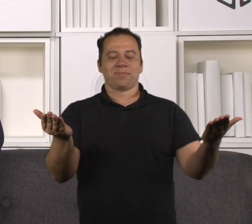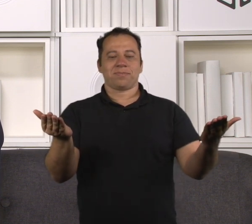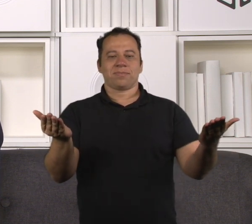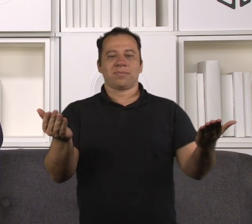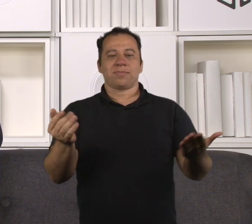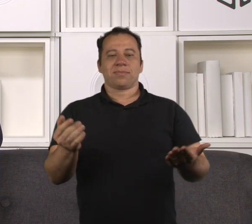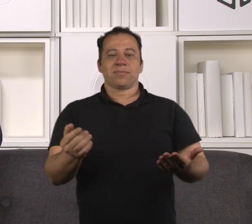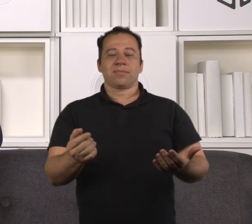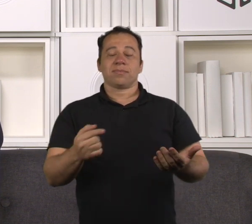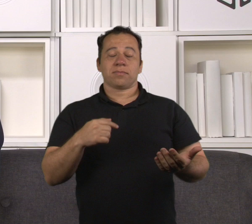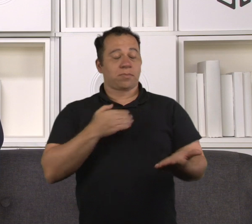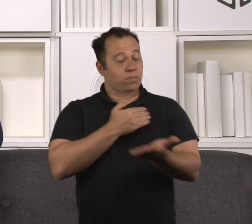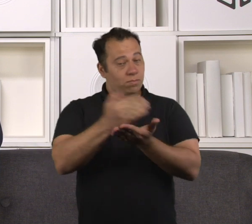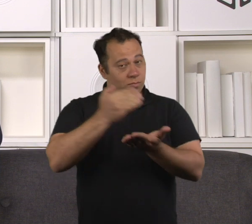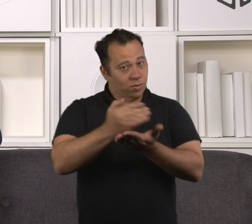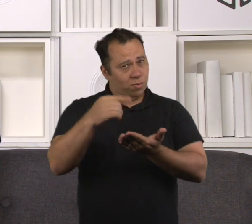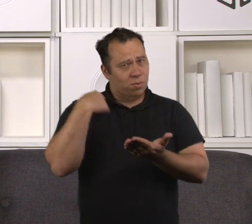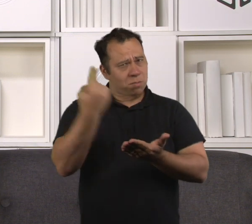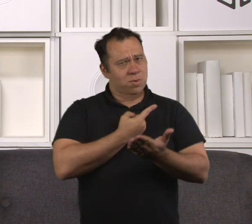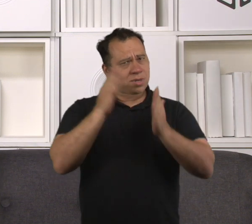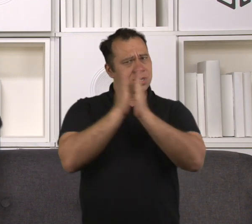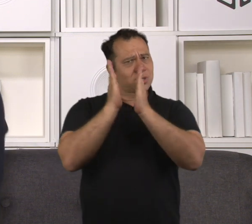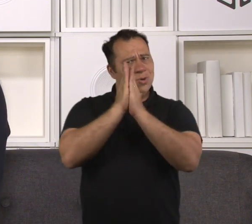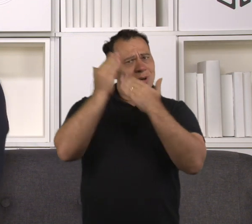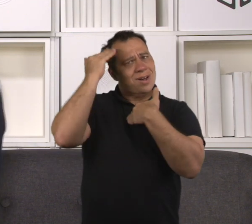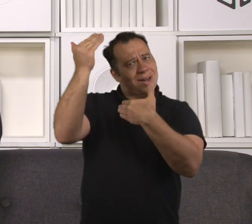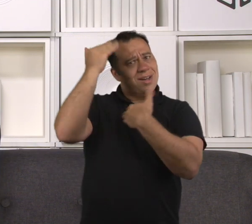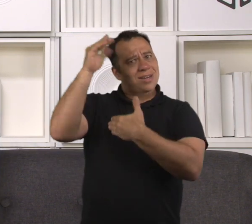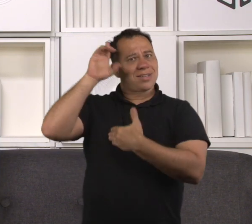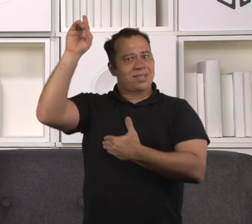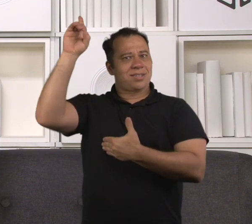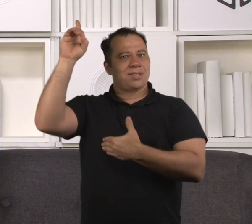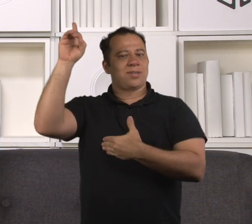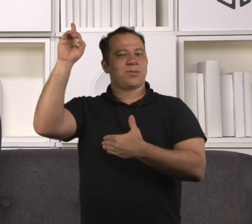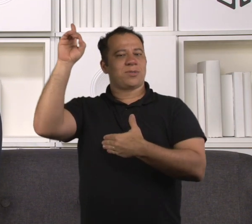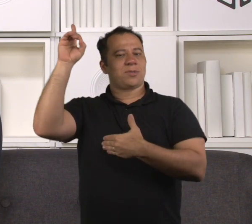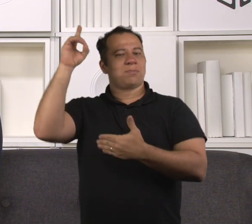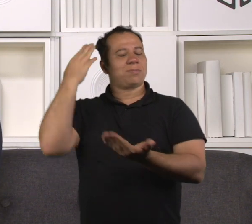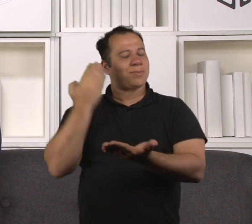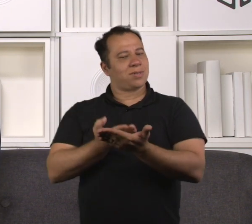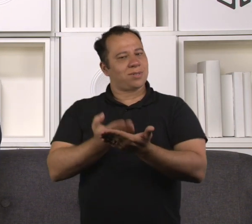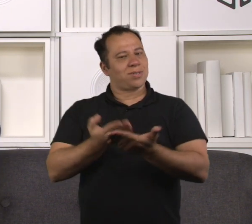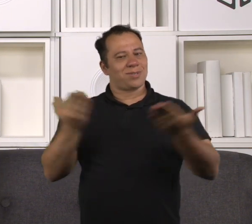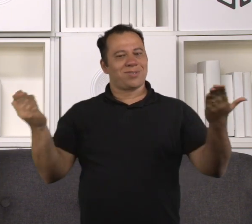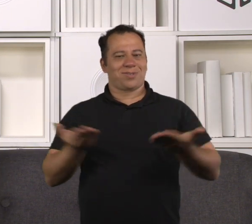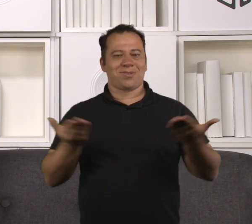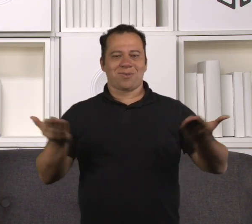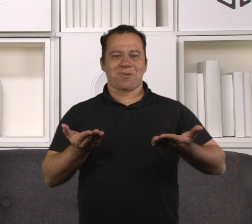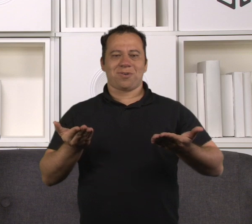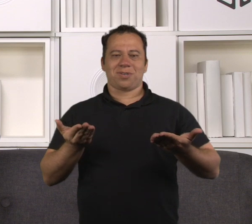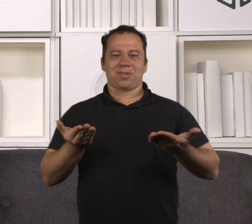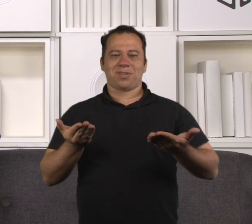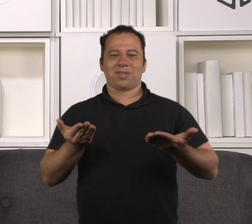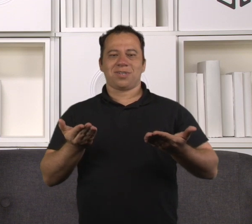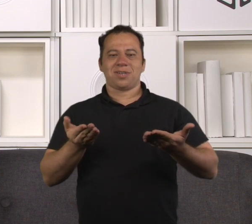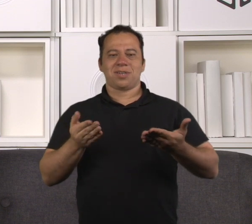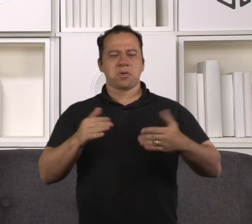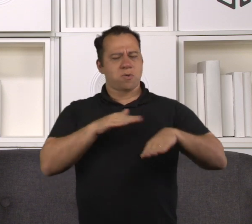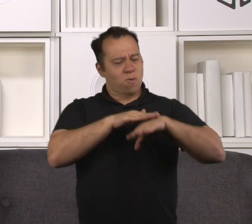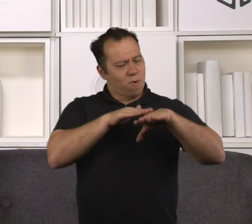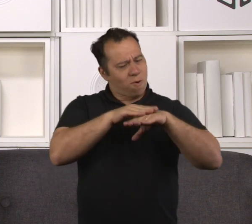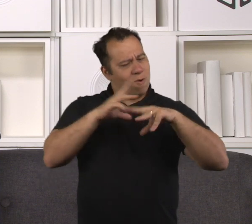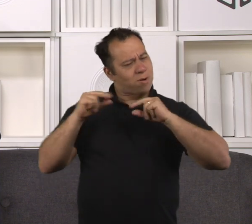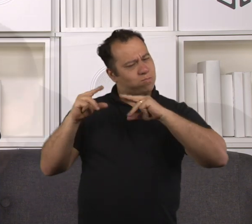nada, vamos orar. Agradecer a Deus o nosso encontro dessa noite e consagrar a Ele a nossa roda de